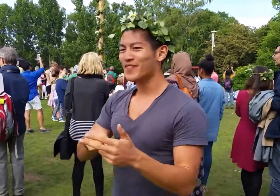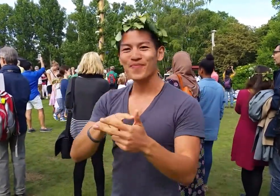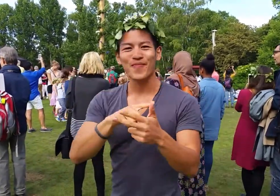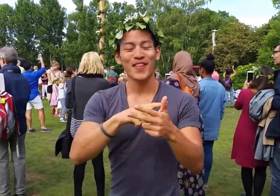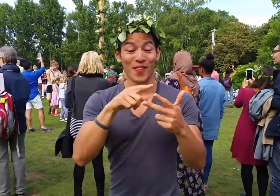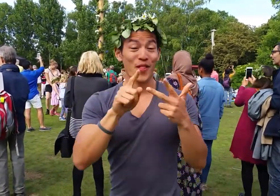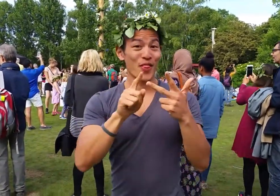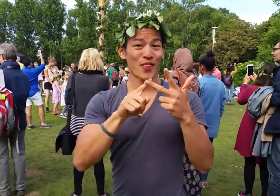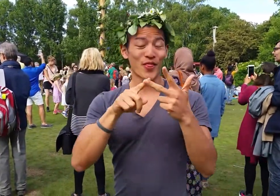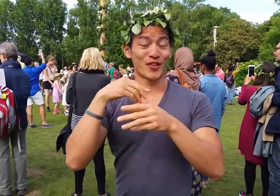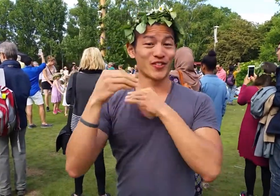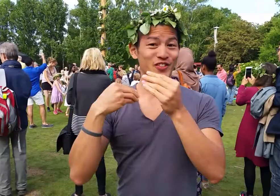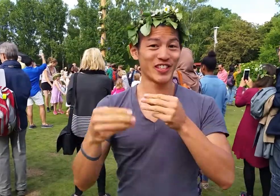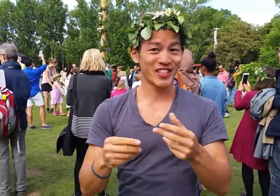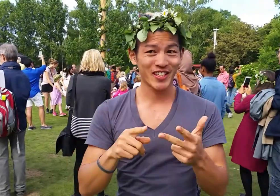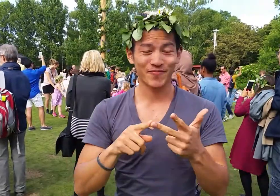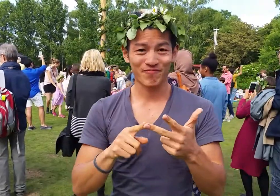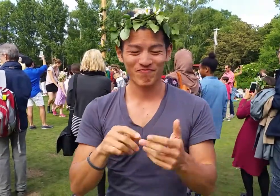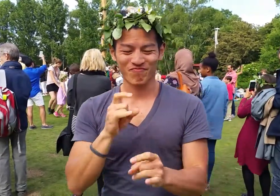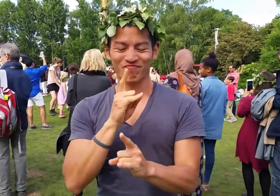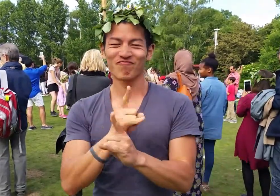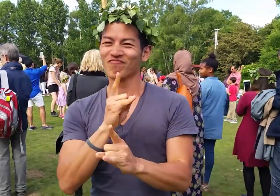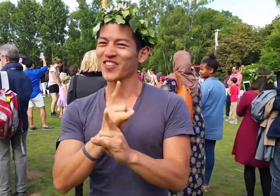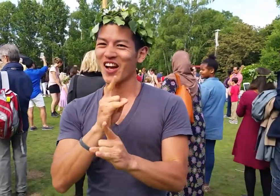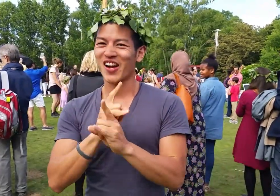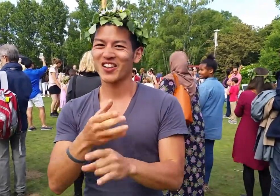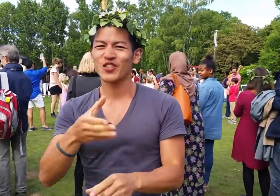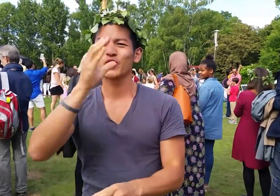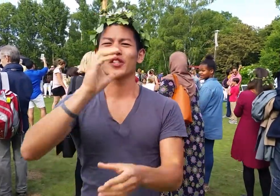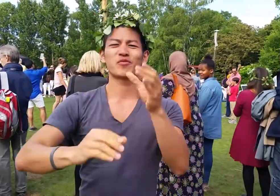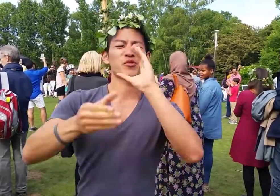hennes hjärta, om jag har hennes hjärta